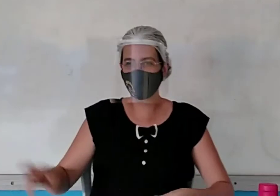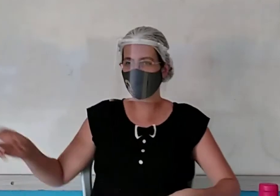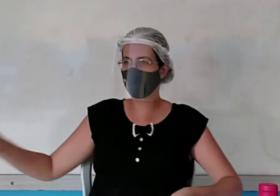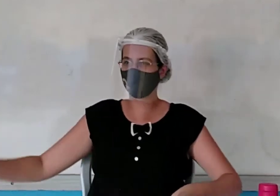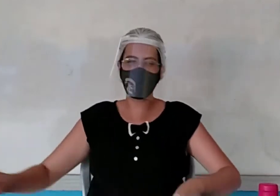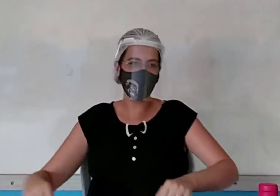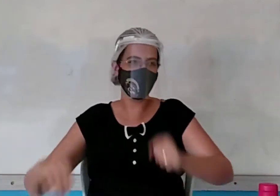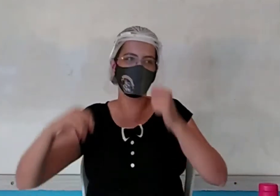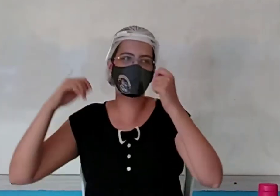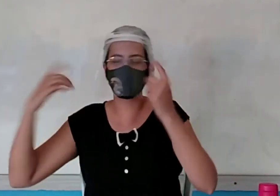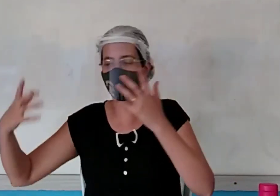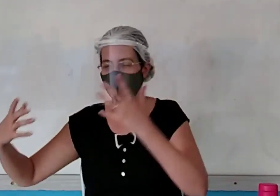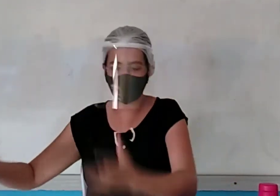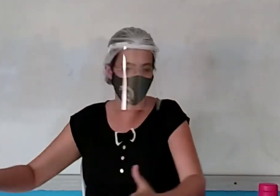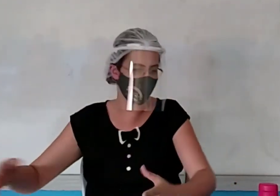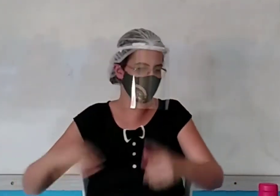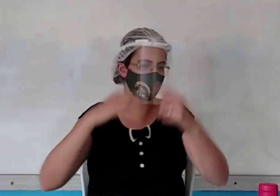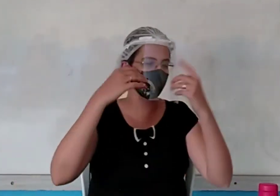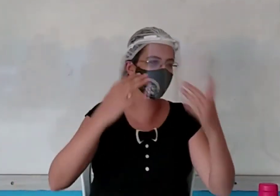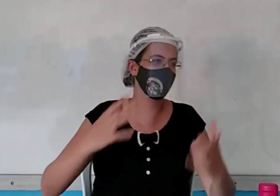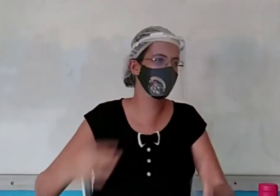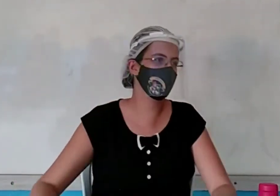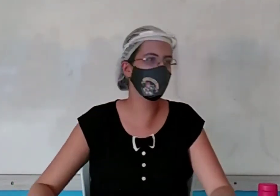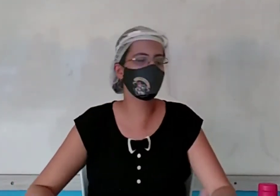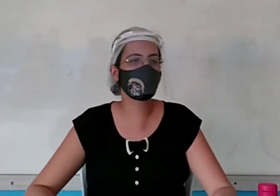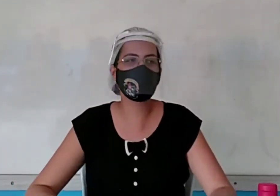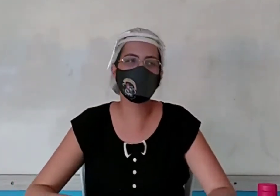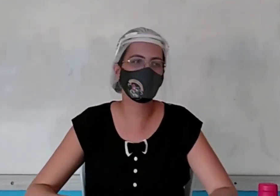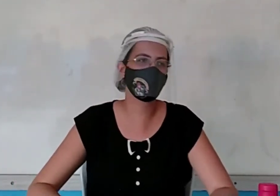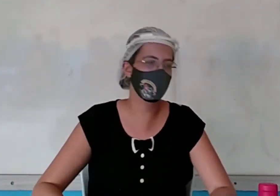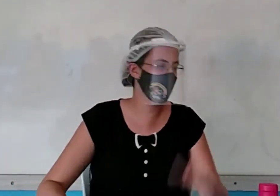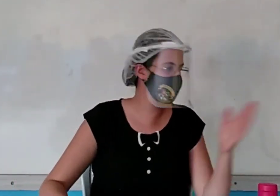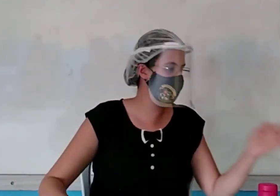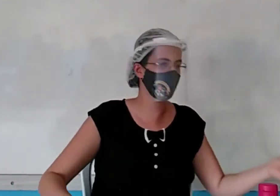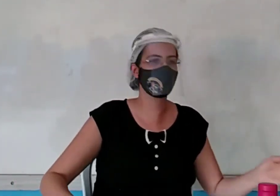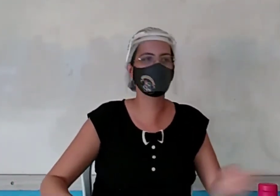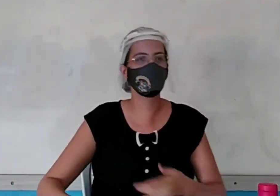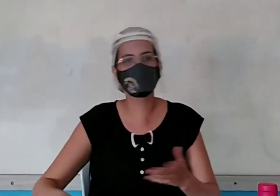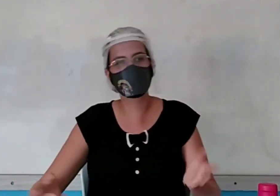Todo mundo, ah, eu tenho a guerra, não sei o quê. Não, morreu de quê? Não, vou colocar a cabeça para fora do ônibus.